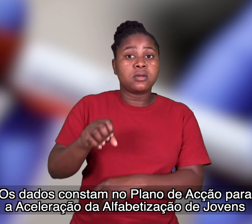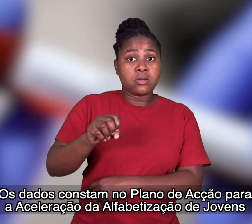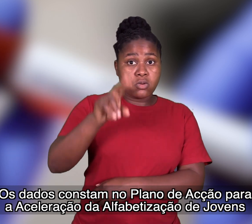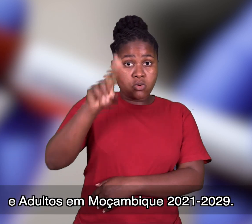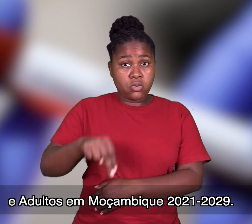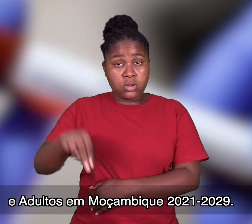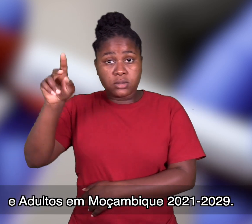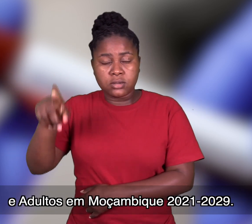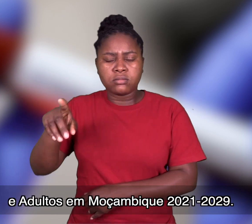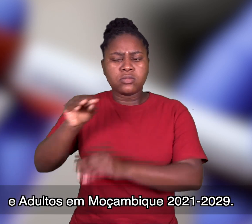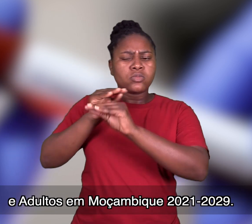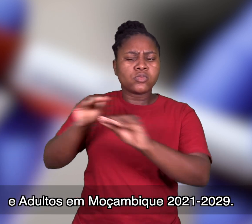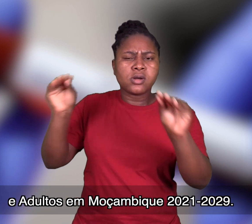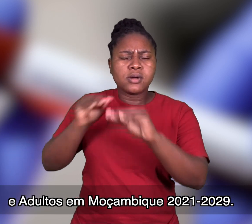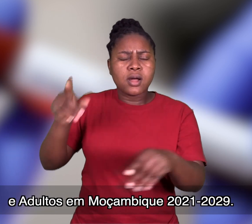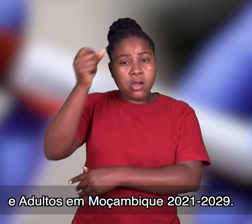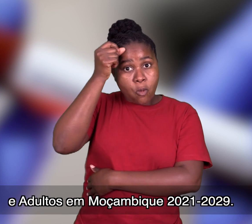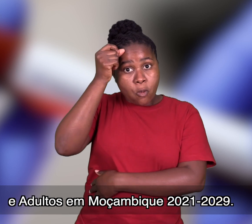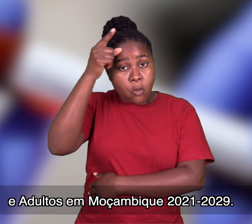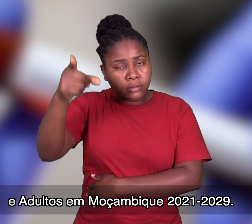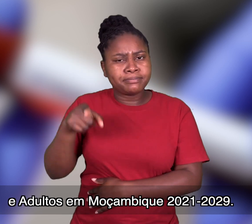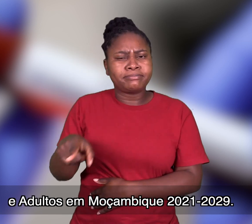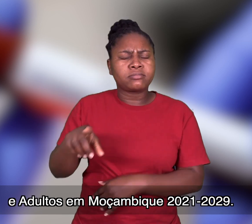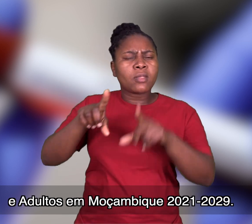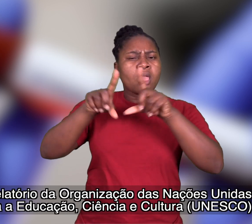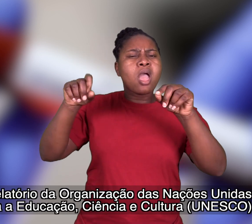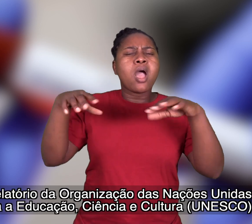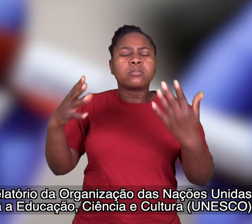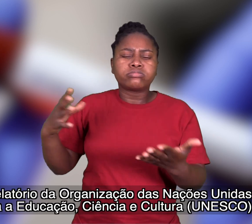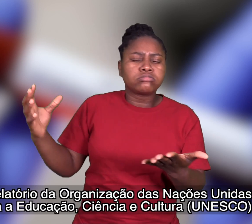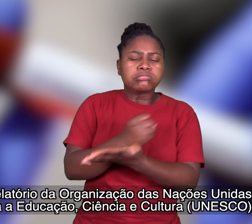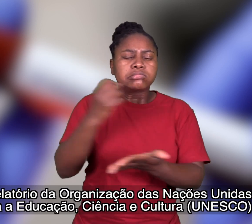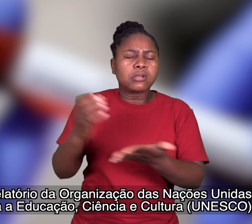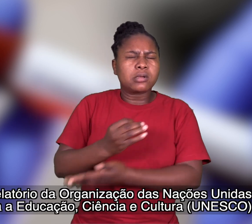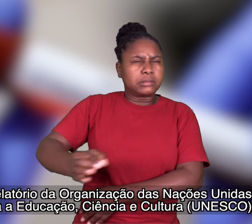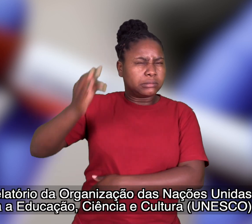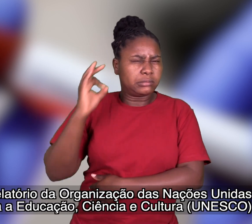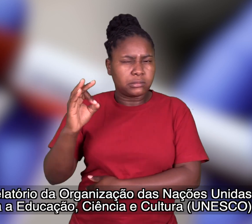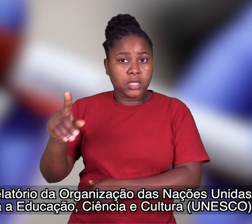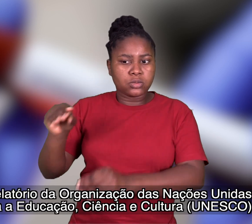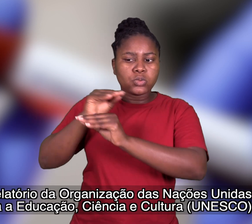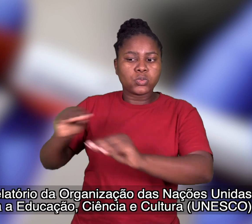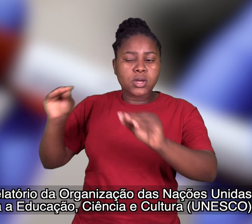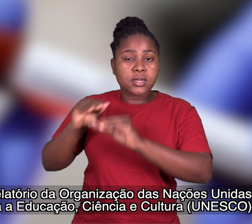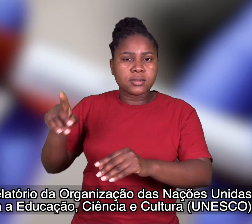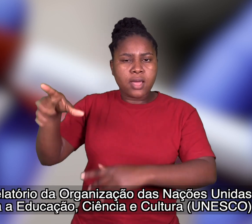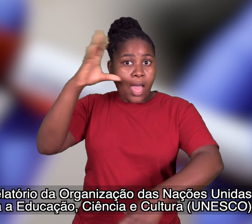Jovens e Adultos em Moçambique 2021-2029. O relatório da Organização das Nações Unidas para Educação,